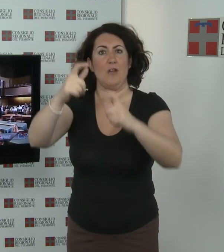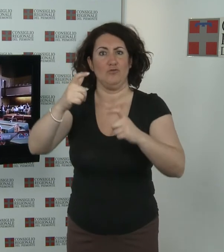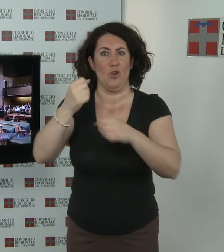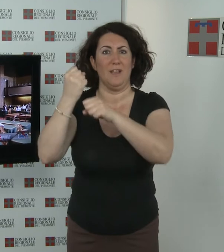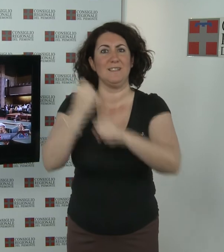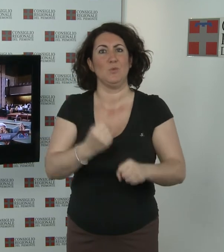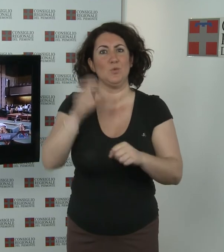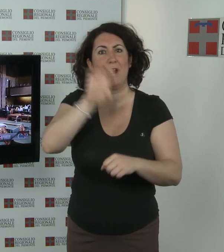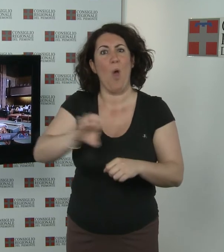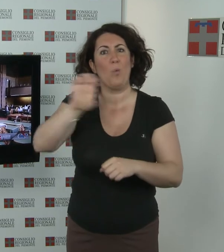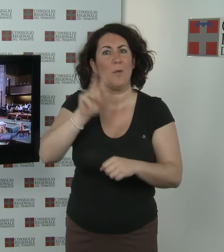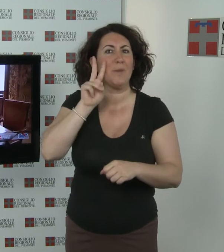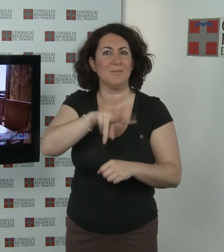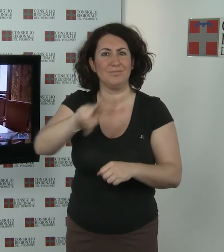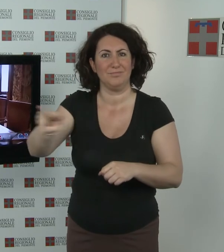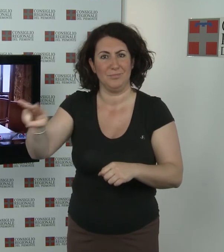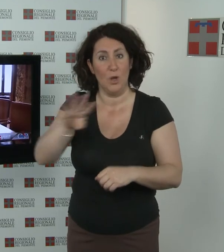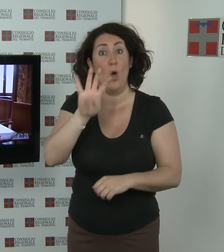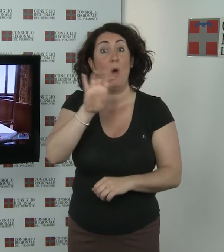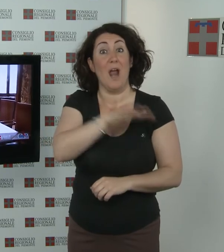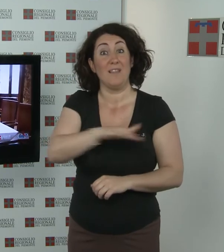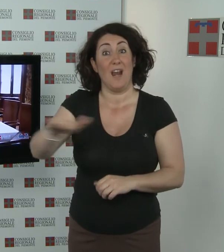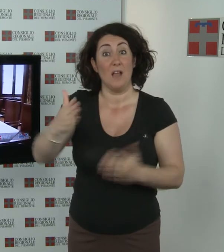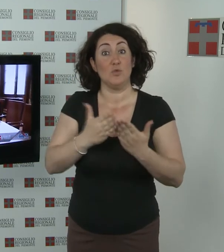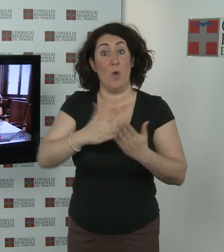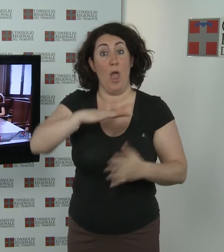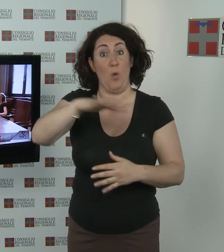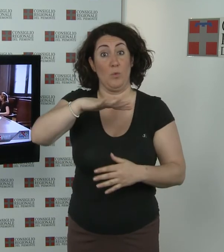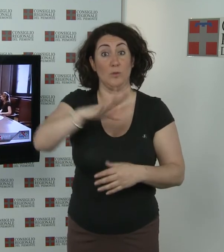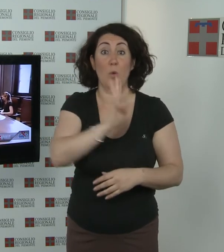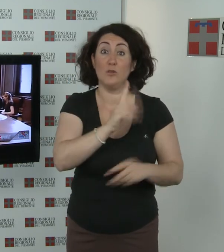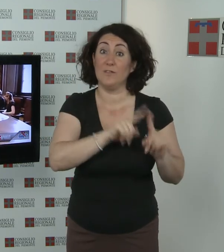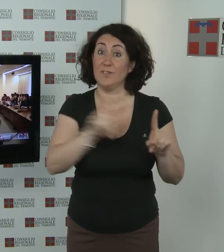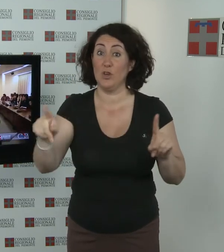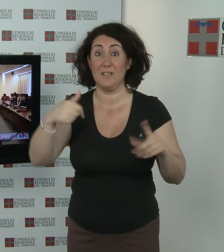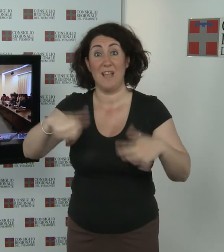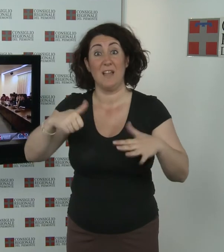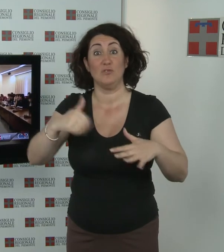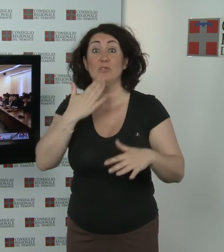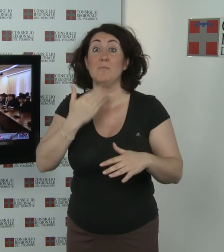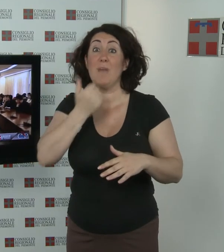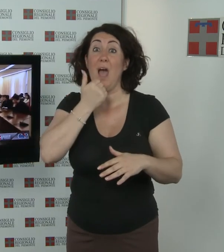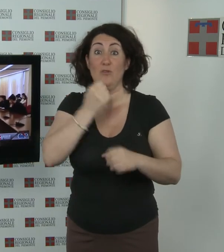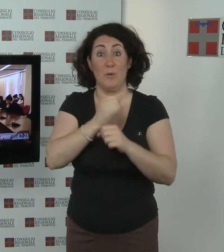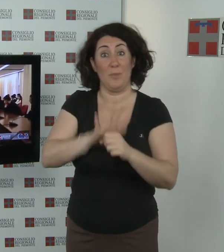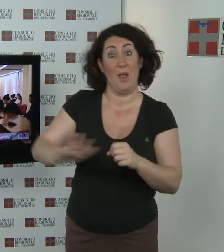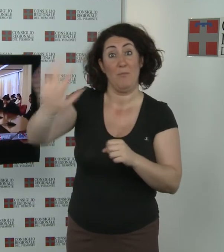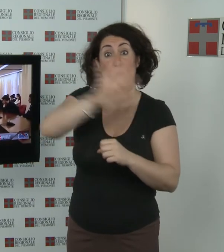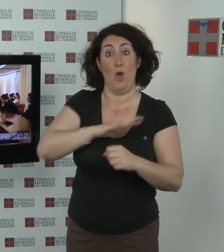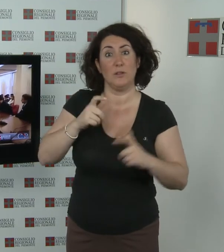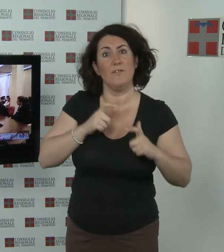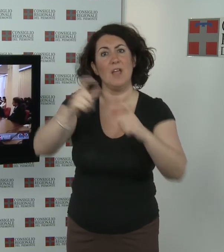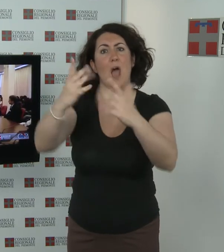scuole quinte di 37 scuole medie superiori piemontesi dal 14 al 16 maggio hanno partecipato a un viaggio studio all'Aia,